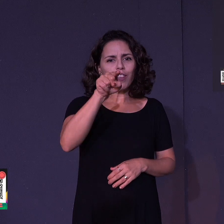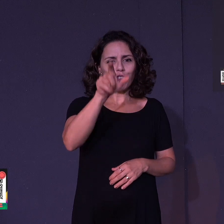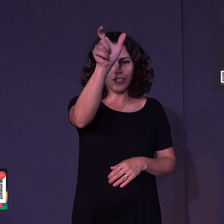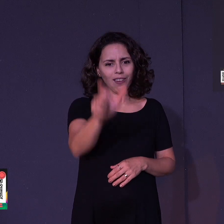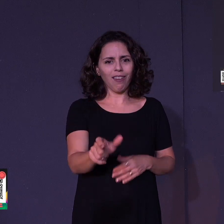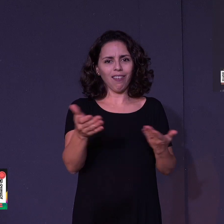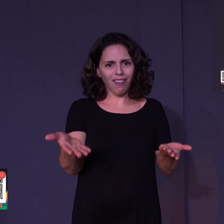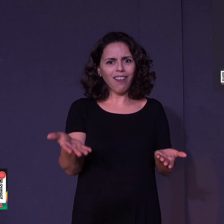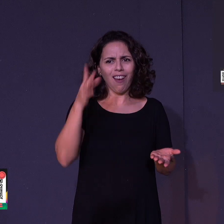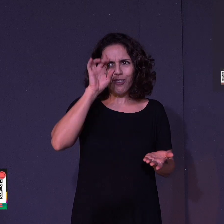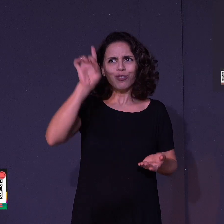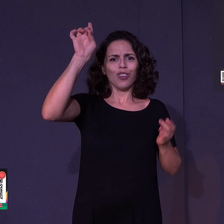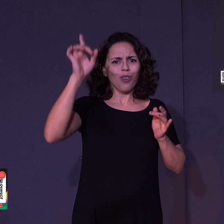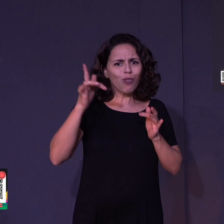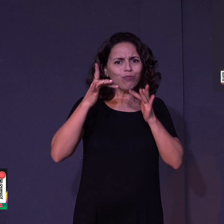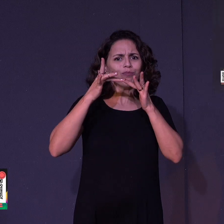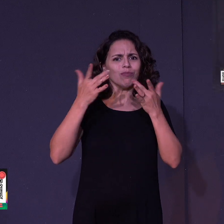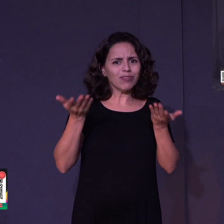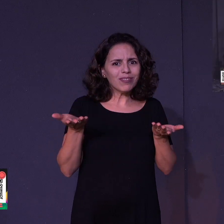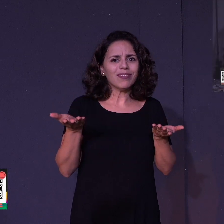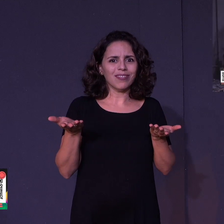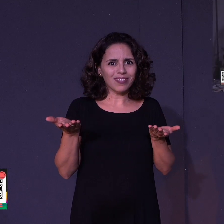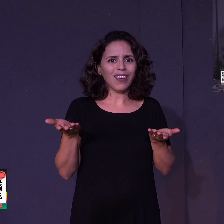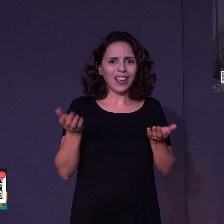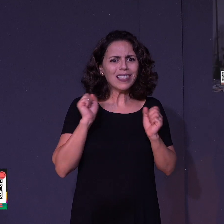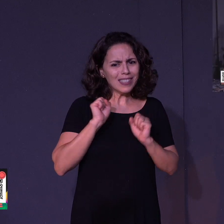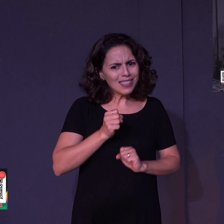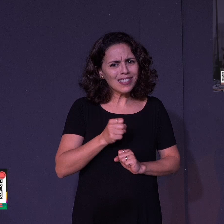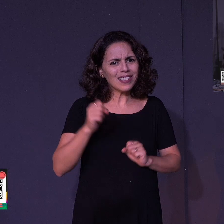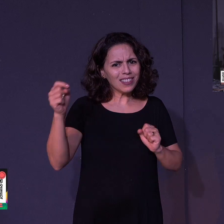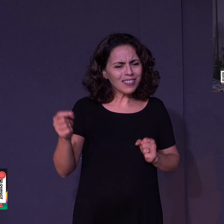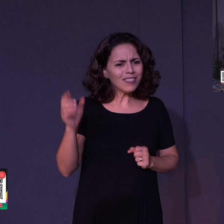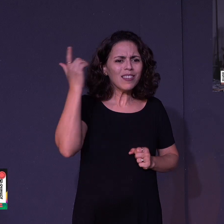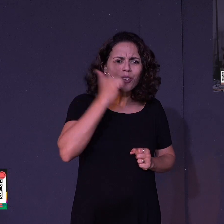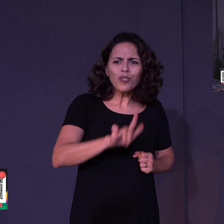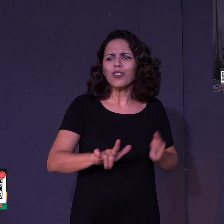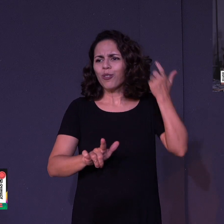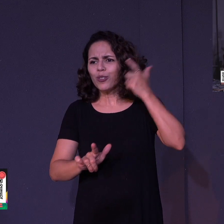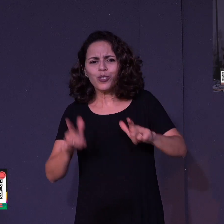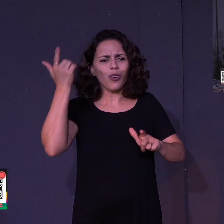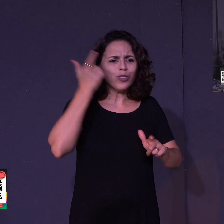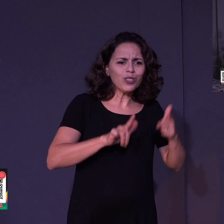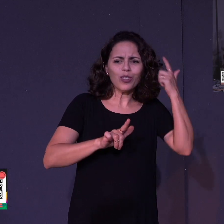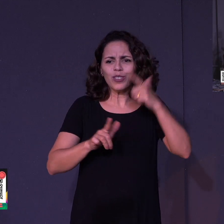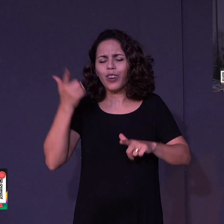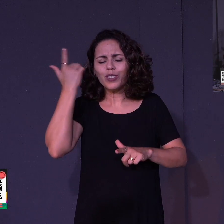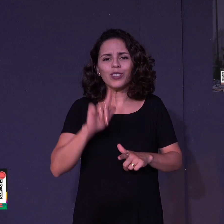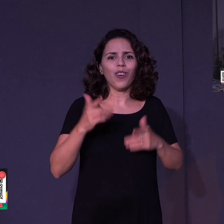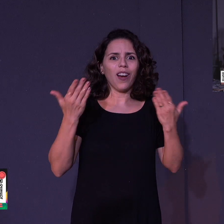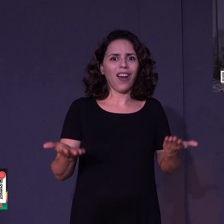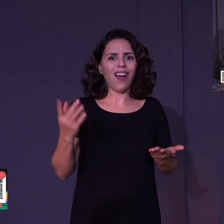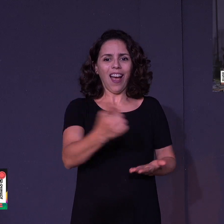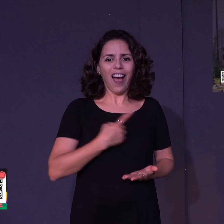nos alcançou, o Senhor nos resgatou, o Senhor nos tirou do pecado e nós estamos aqui. Então existe um propósito do Senhor para mim e